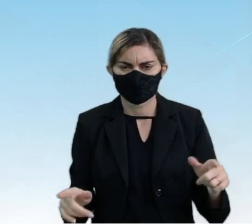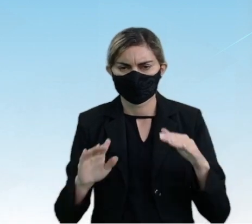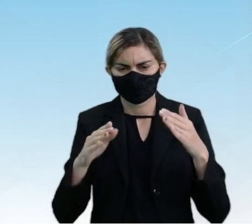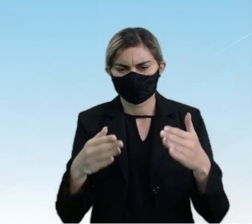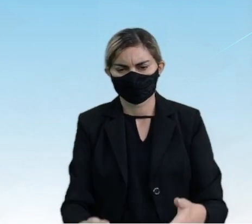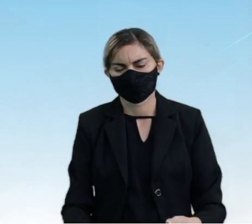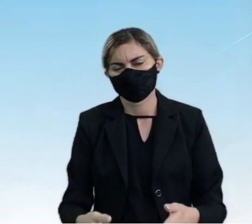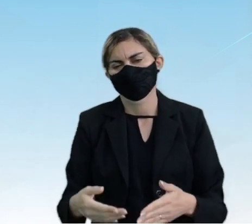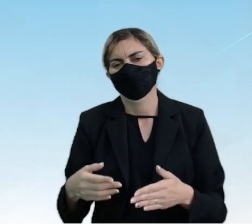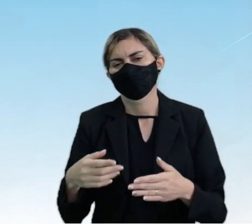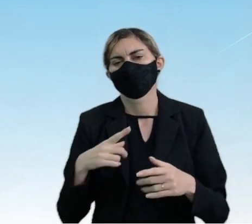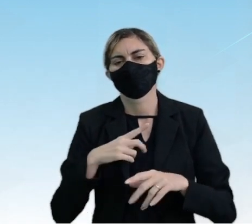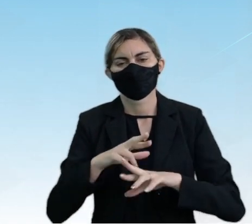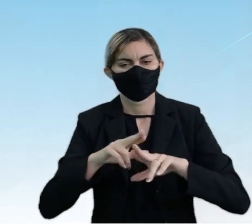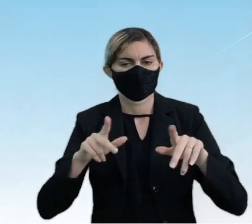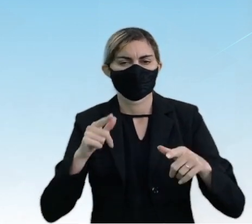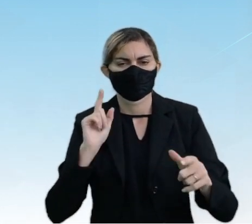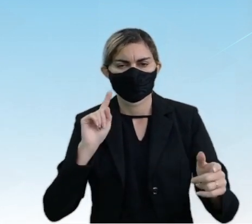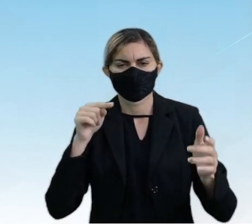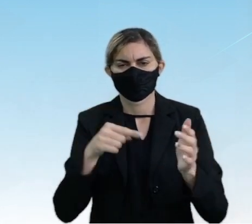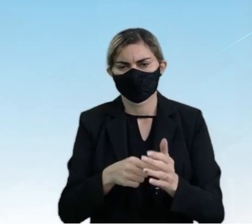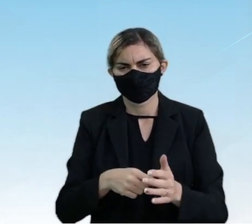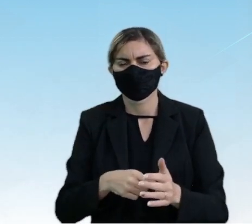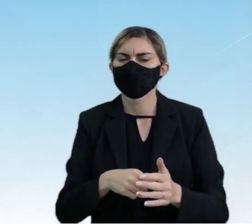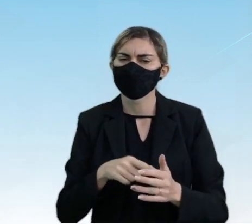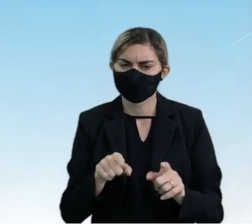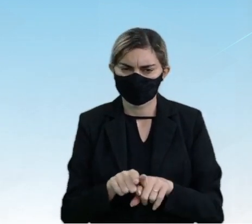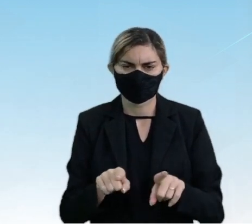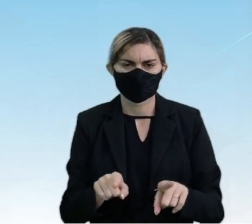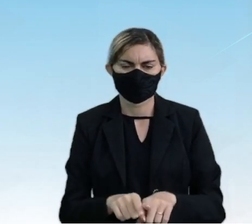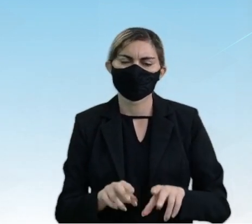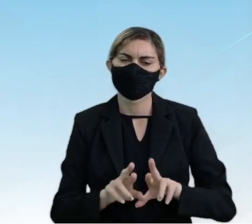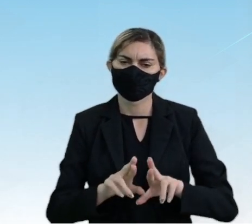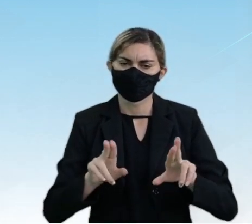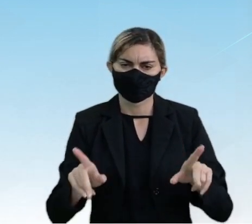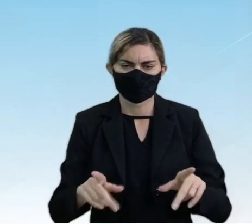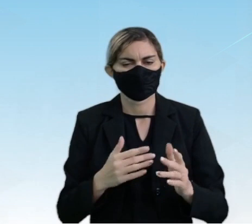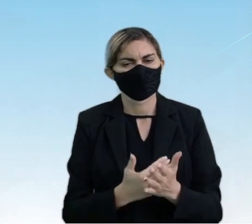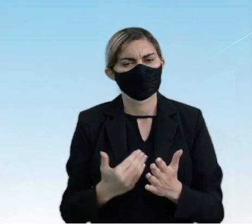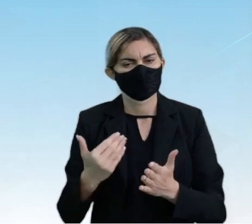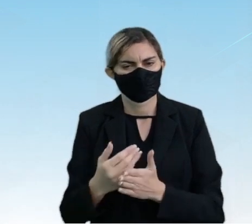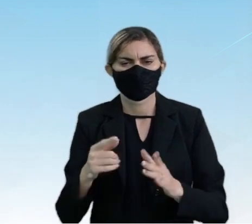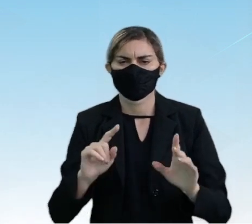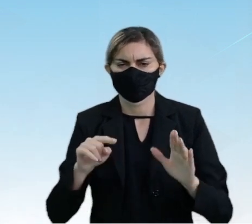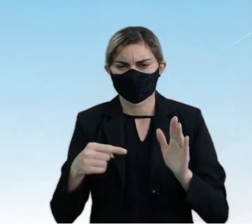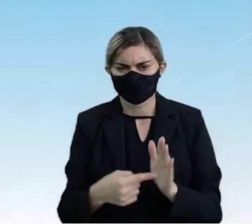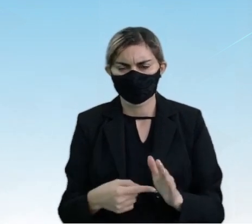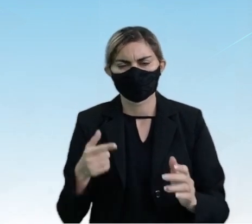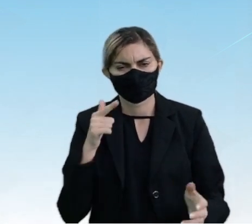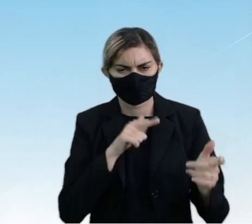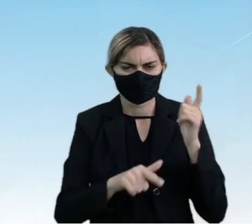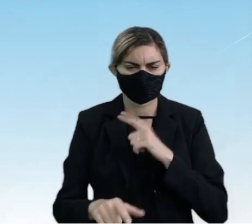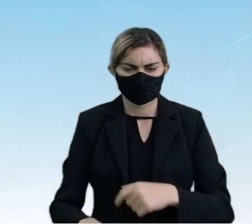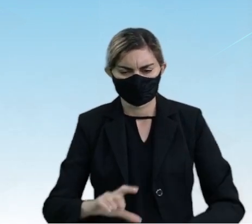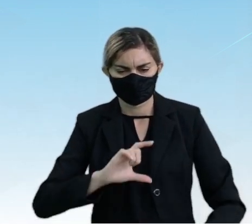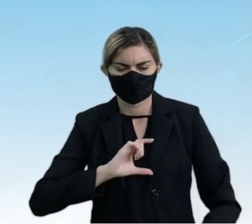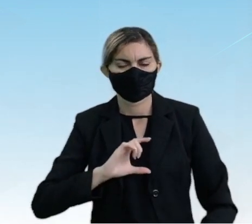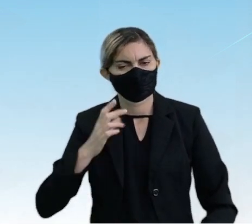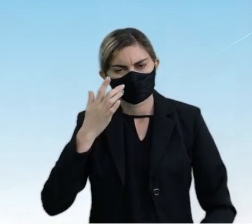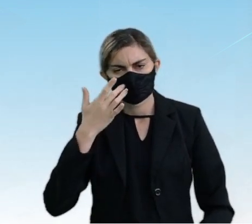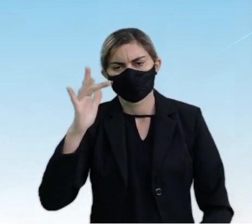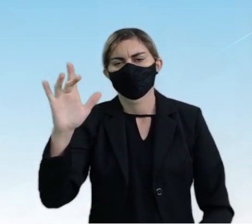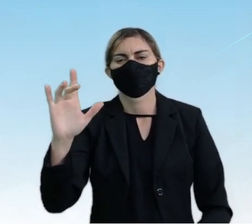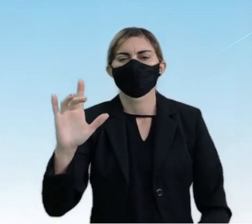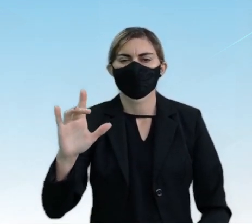diferentes, vários caminhos diferentes para atingir objetivos também diferentes, além daquele objetivo de ganhar a medalha de ouro, botar aqui no